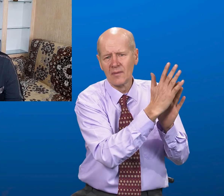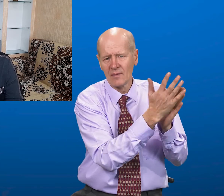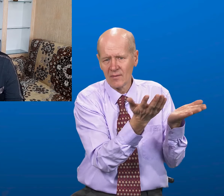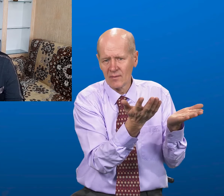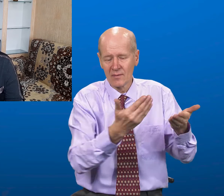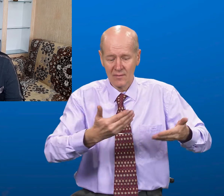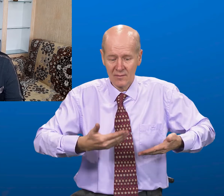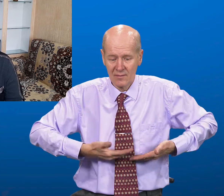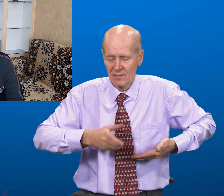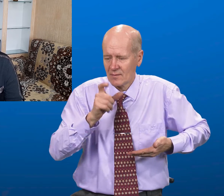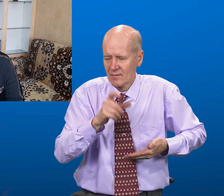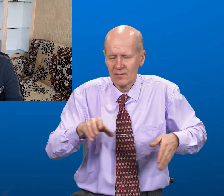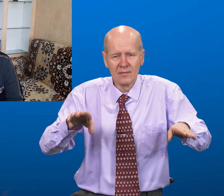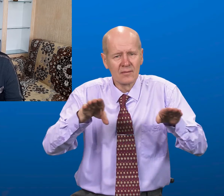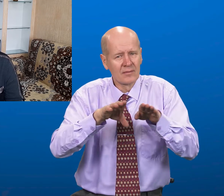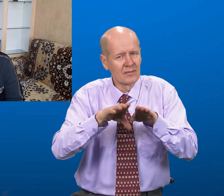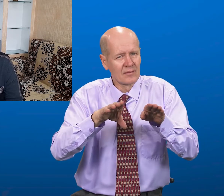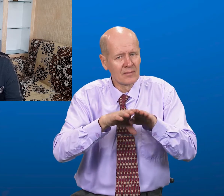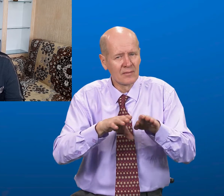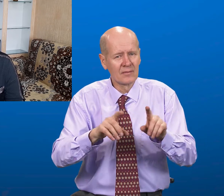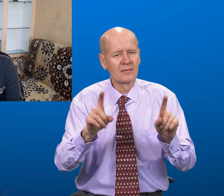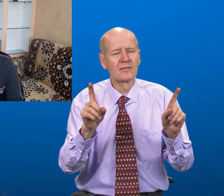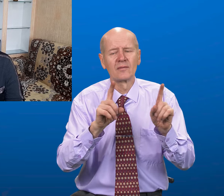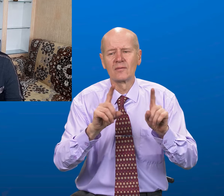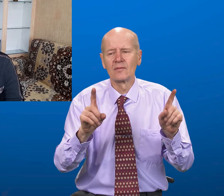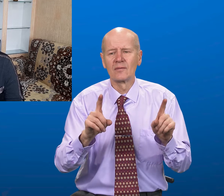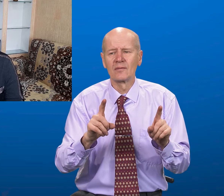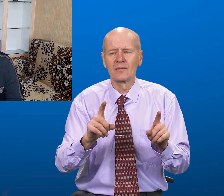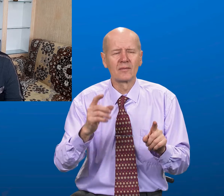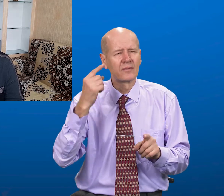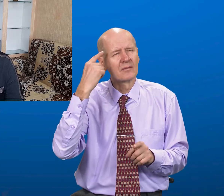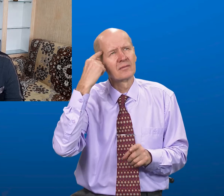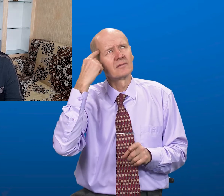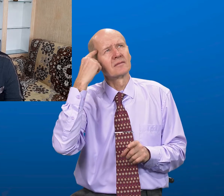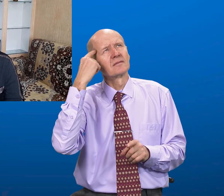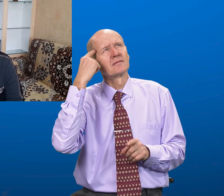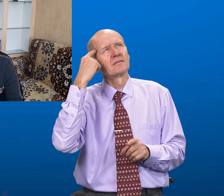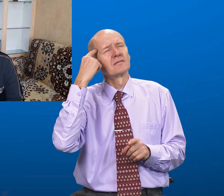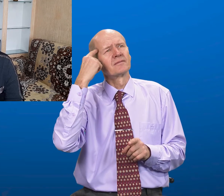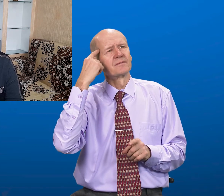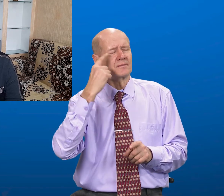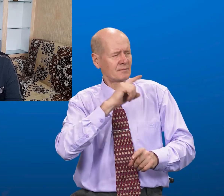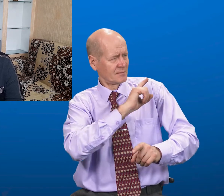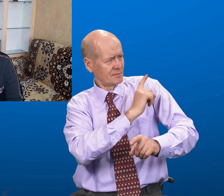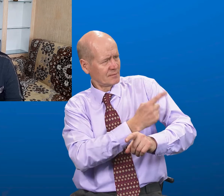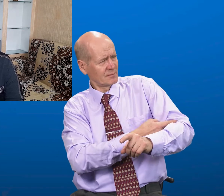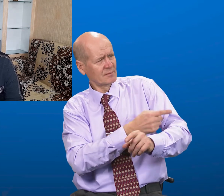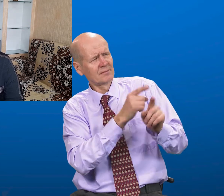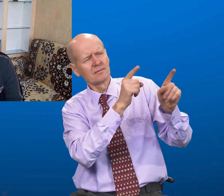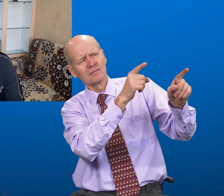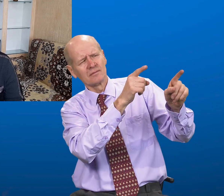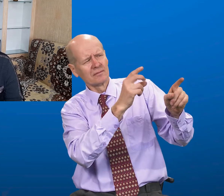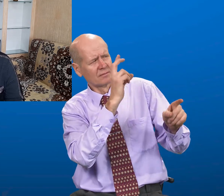И жизнь человека также. Что бы ни замышляли лидеры самых великих держав мира,